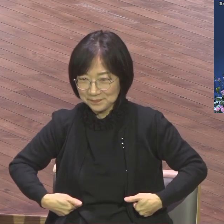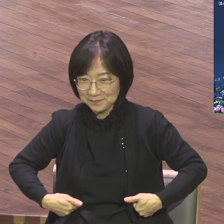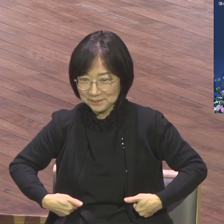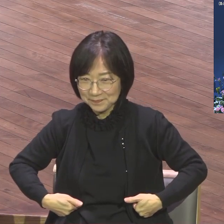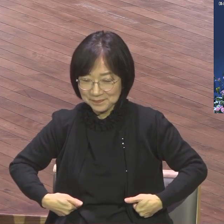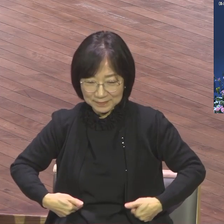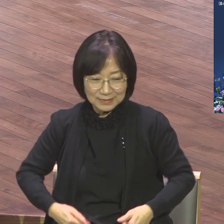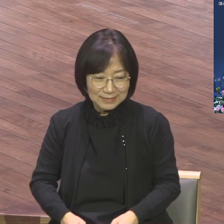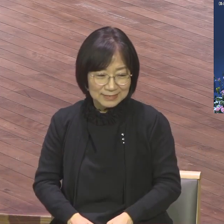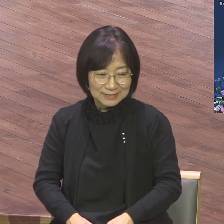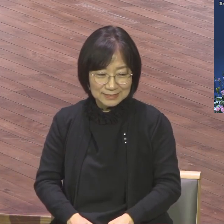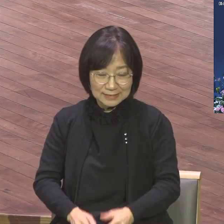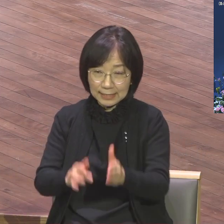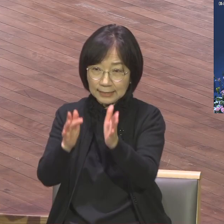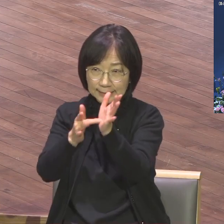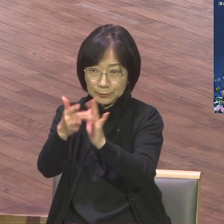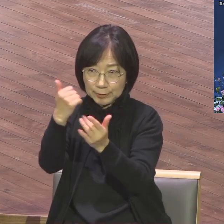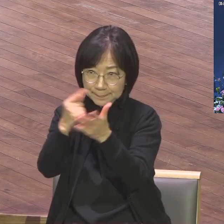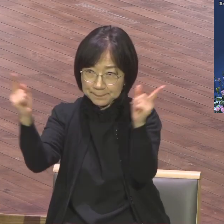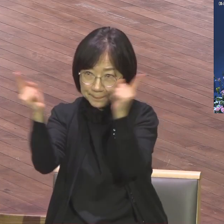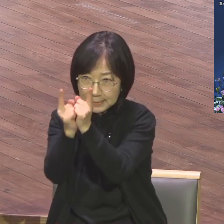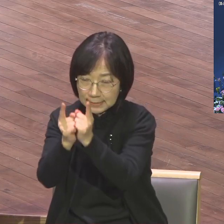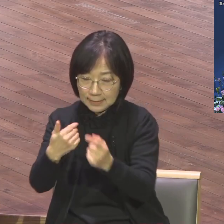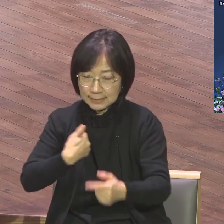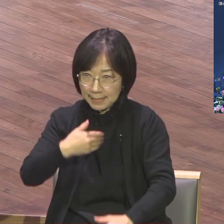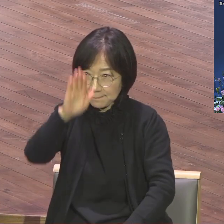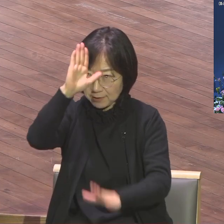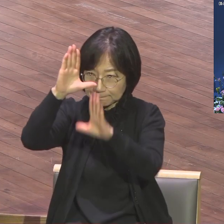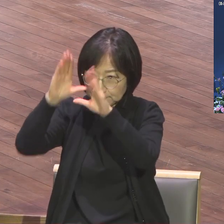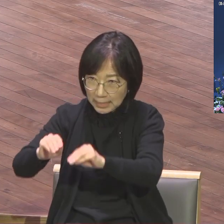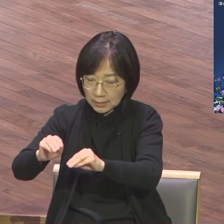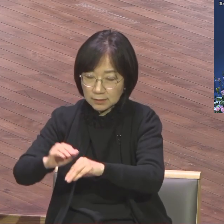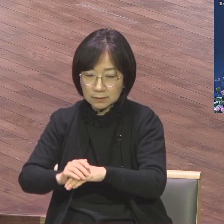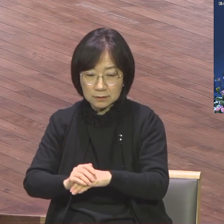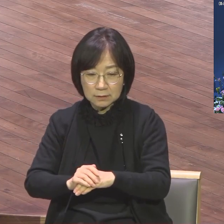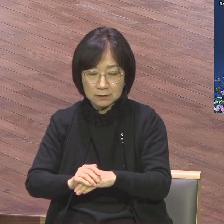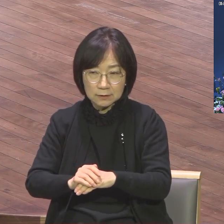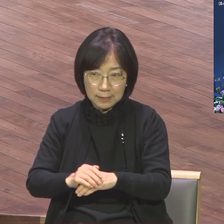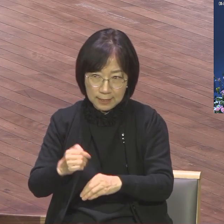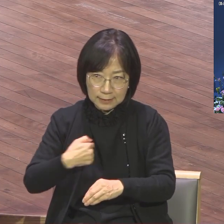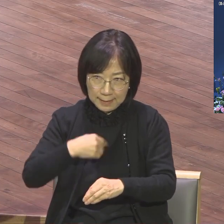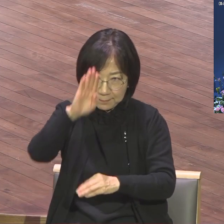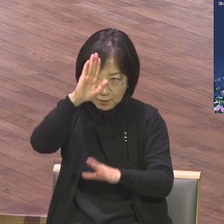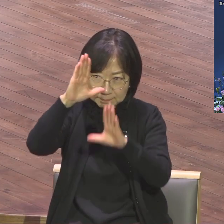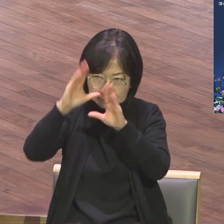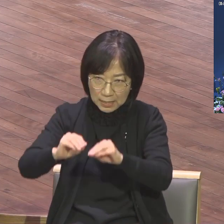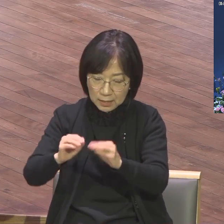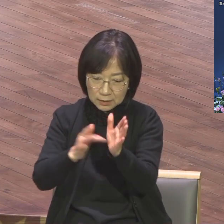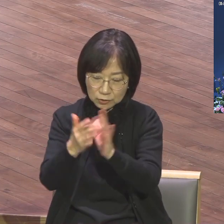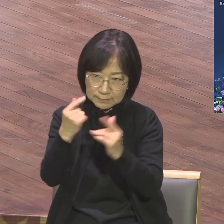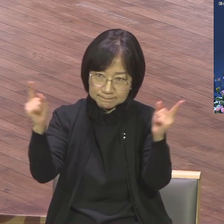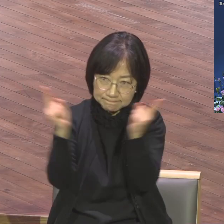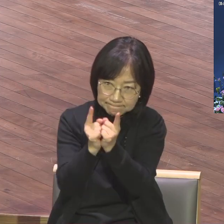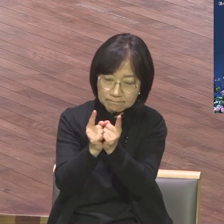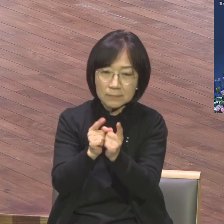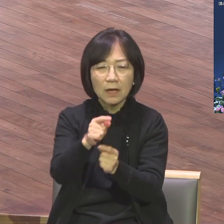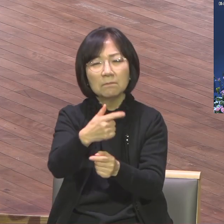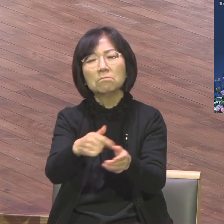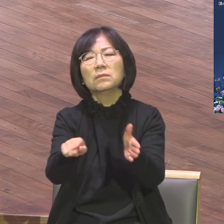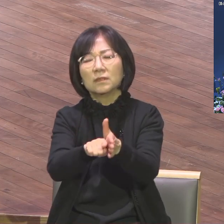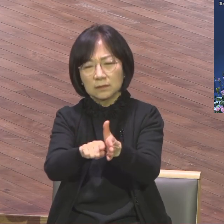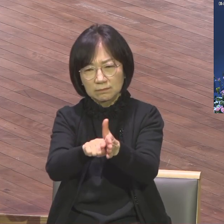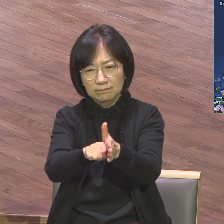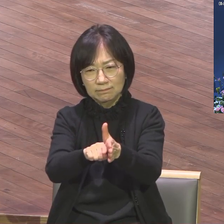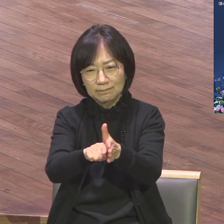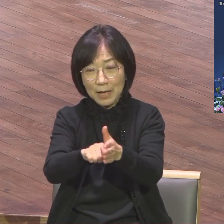예수님 만나면 이 치유받는다. 예수는 모든 문제 해결자니까 예수님 내면 고쳐준다. 이 믿음이에요.